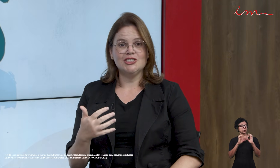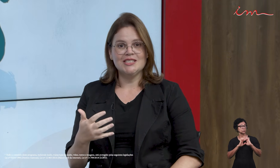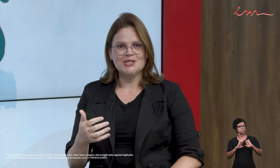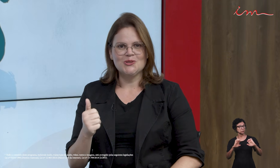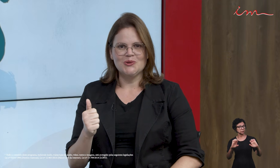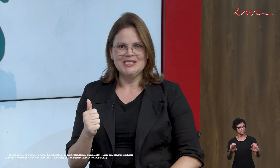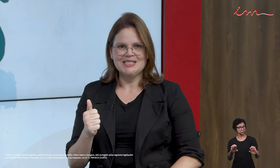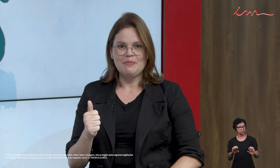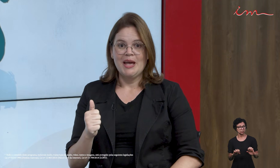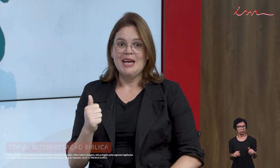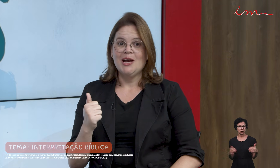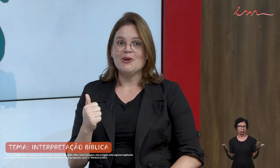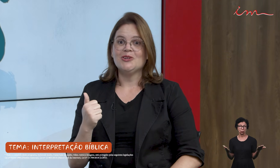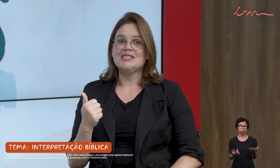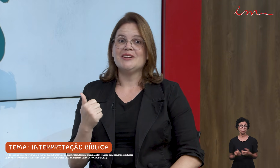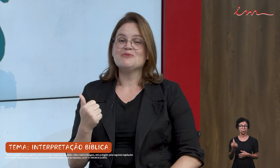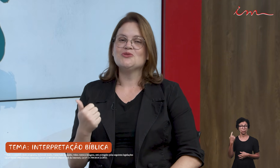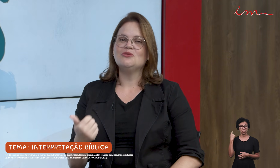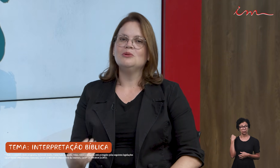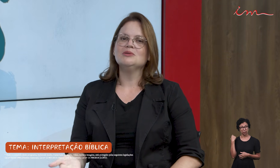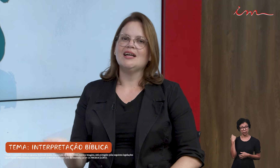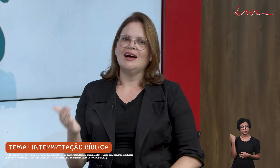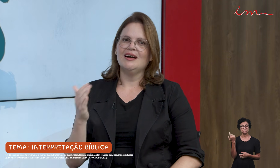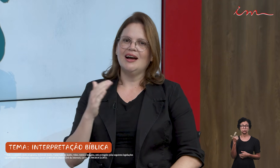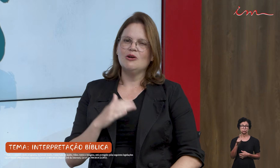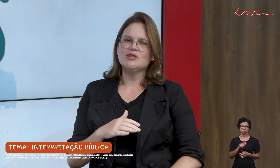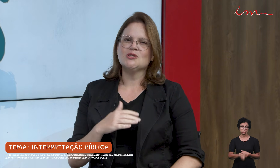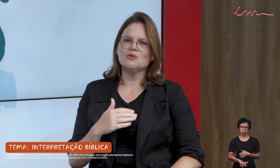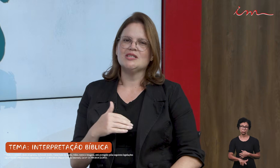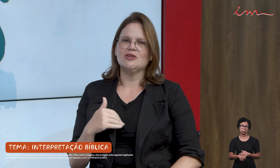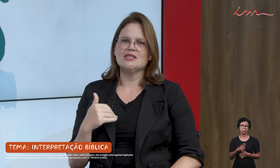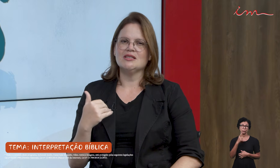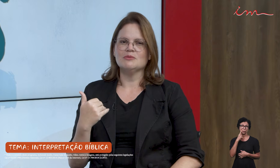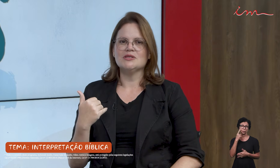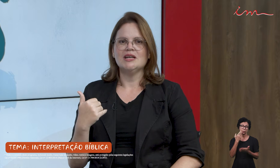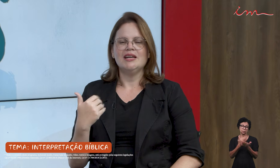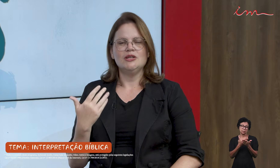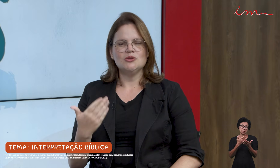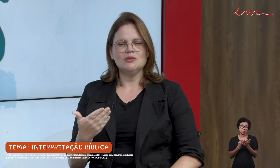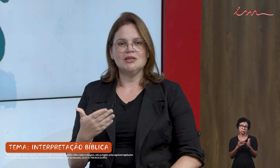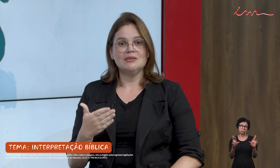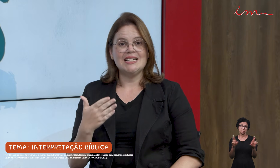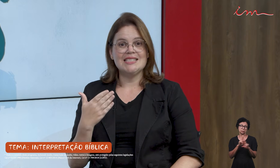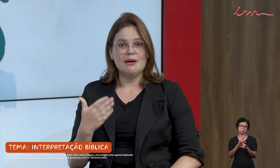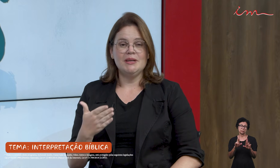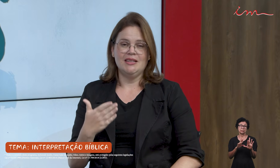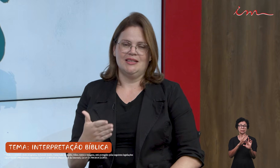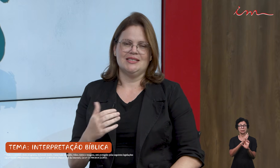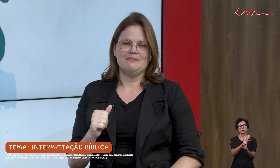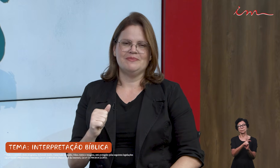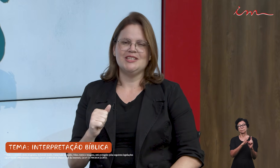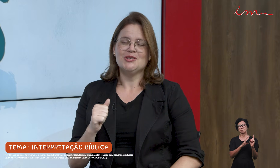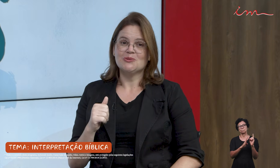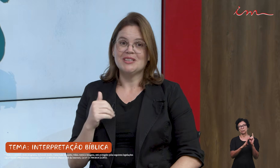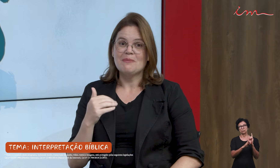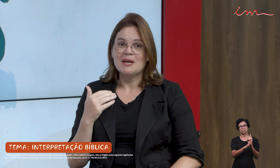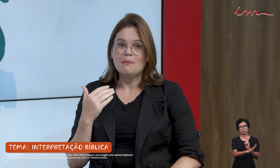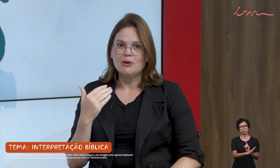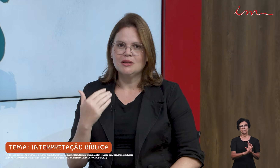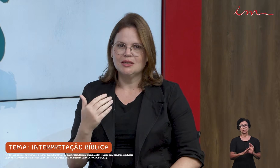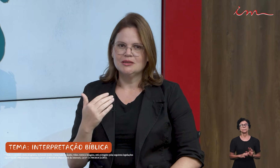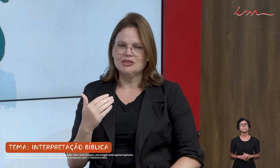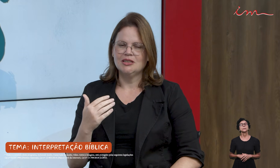seminários e evangelizações, e agora nós iremos voltar aos assuntos que nós estamos estudando nas EBDs. Isso, um